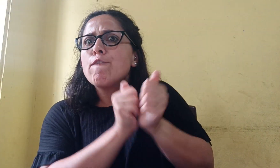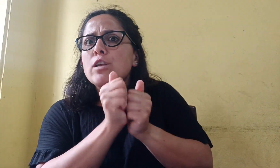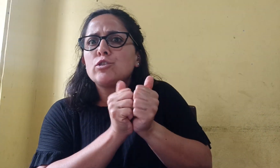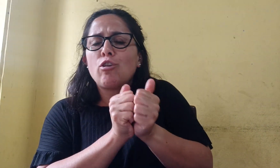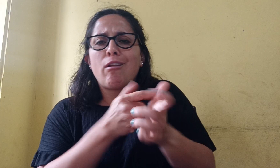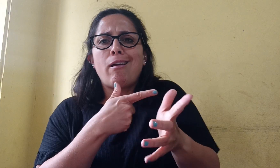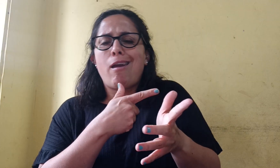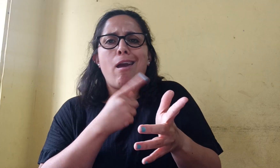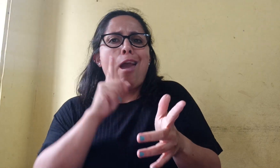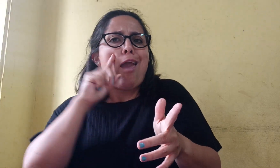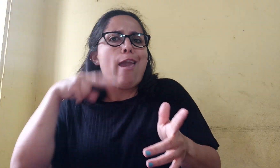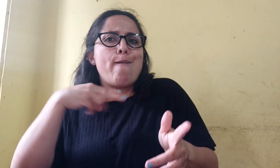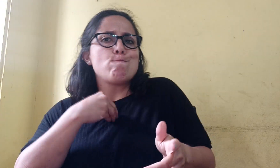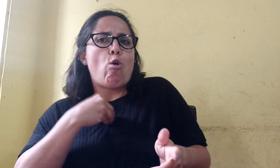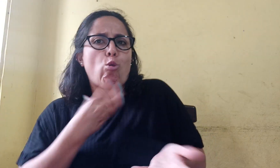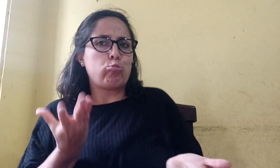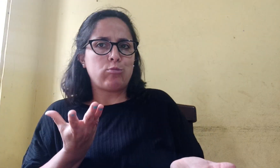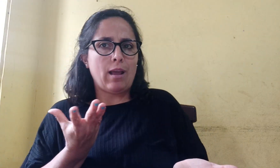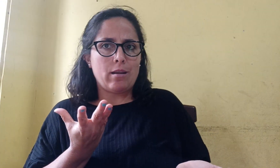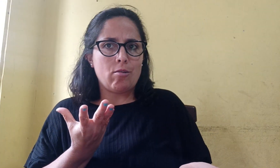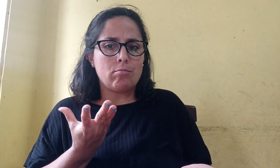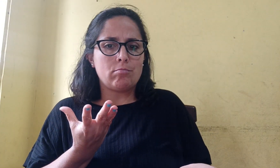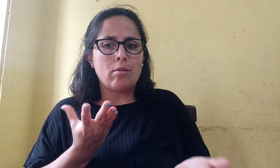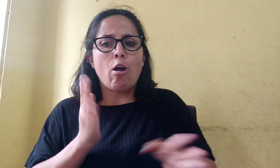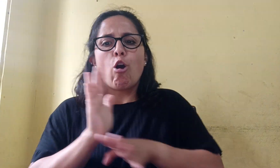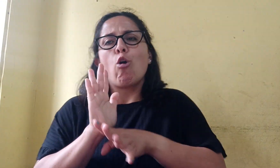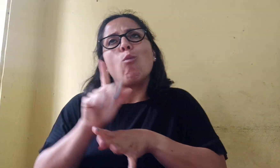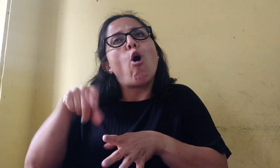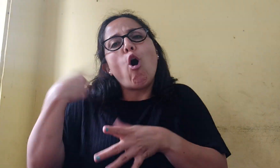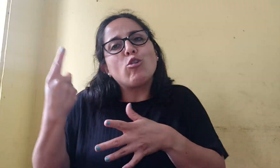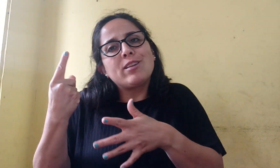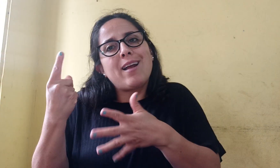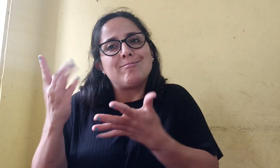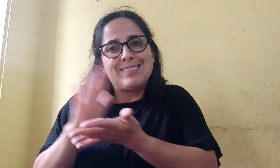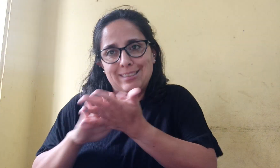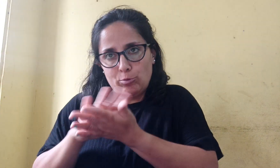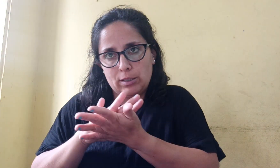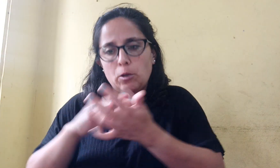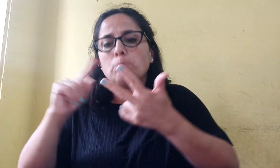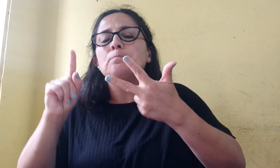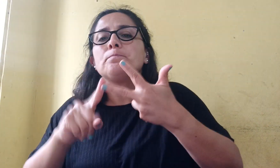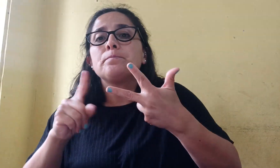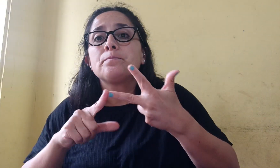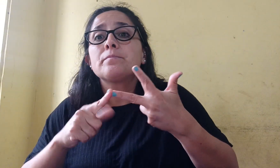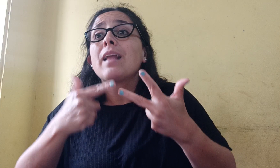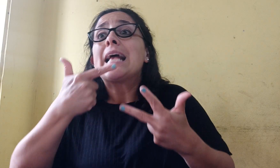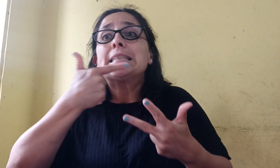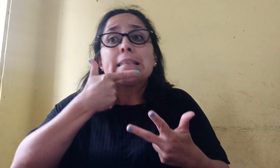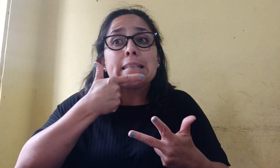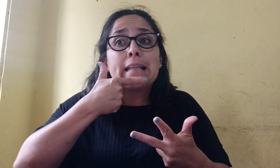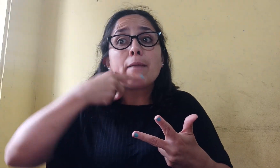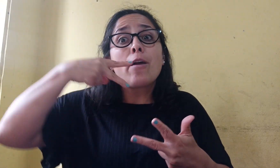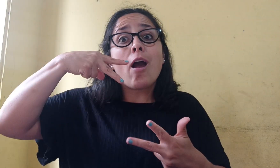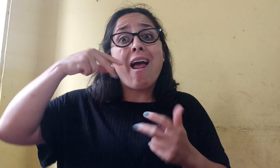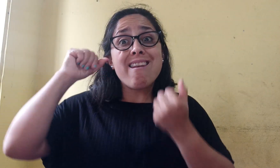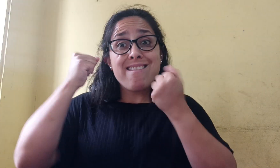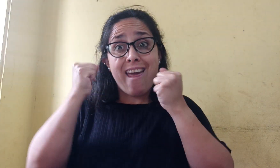autónomas, o sea, involuntarias, ¿sí? Sería como otra rama. Y por otro lado tenemos el sistema nervioso entérico, que es